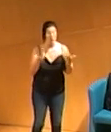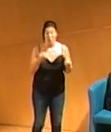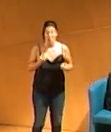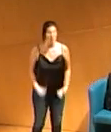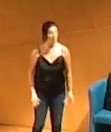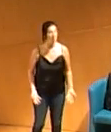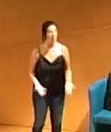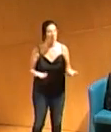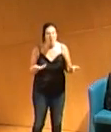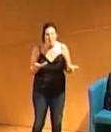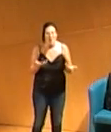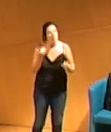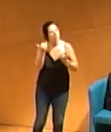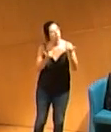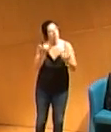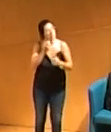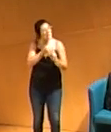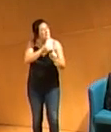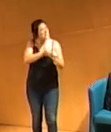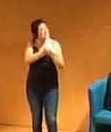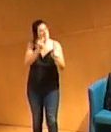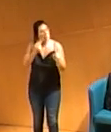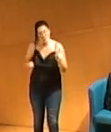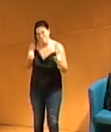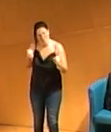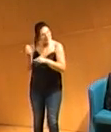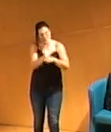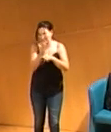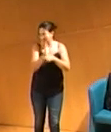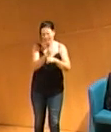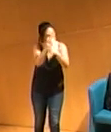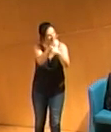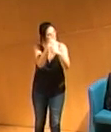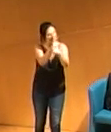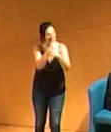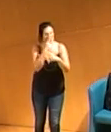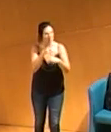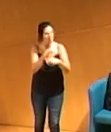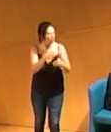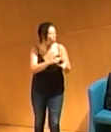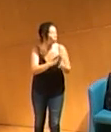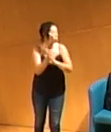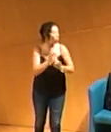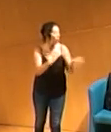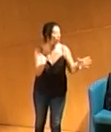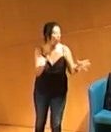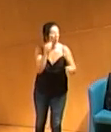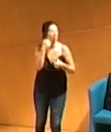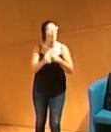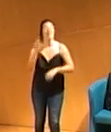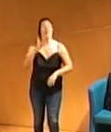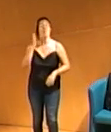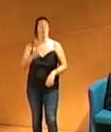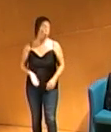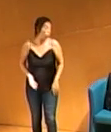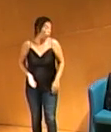de se dire qu'on s'est battu pour nos enfants et qu'on a l'impression que rien n'a changé. Quand on était jeune, on disait « Oh, ça n'a pas bougé ». Et on entend les